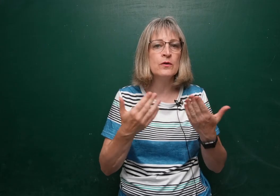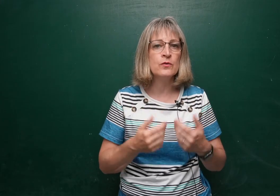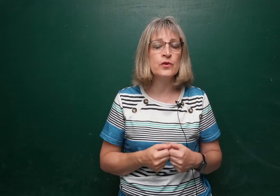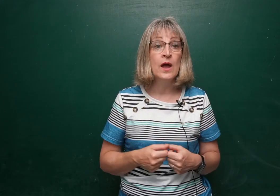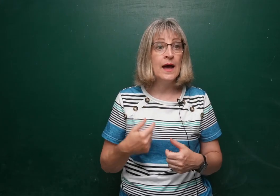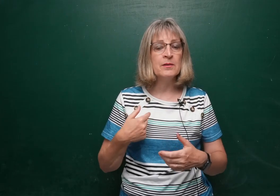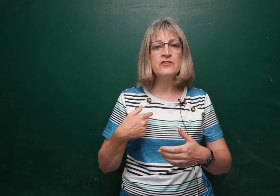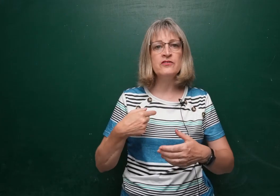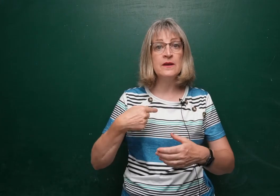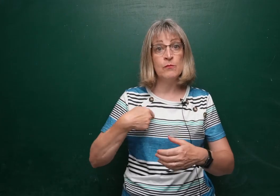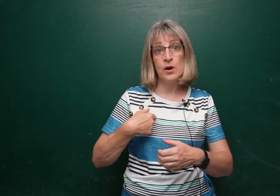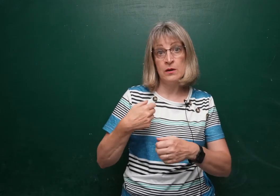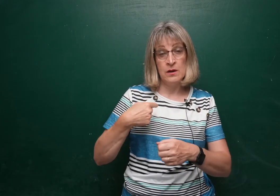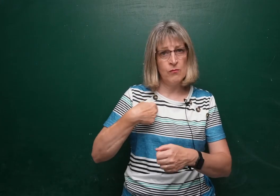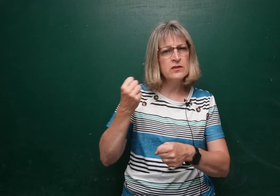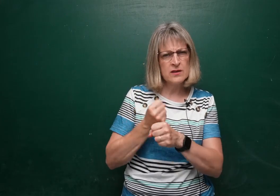content. Après, si je fais moi, je travaille.